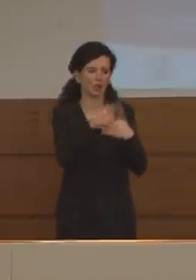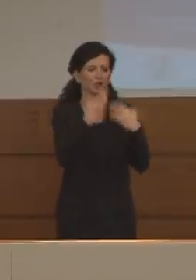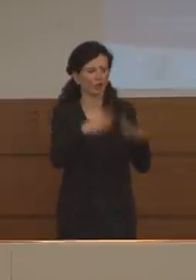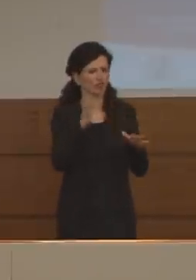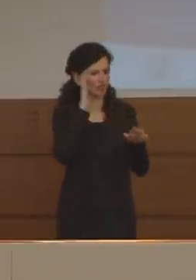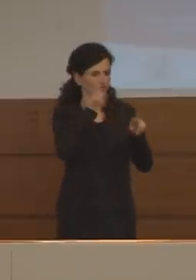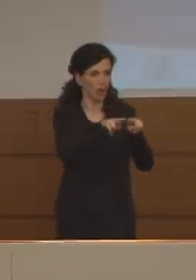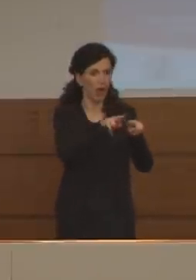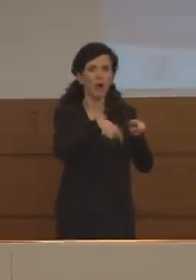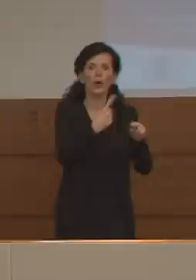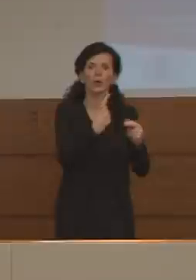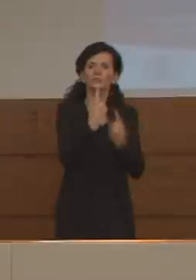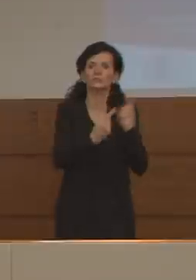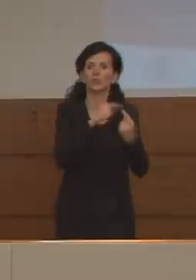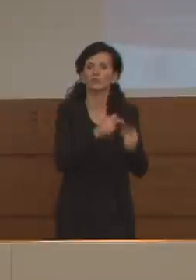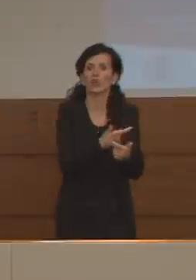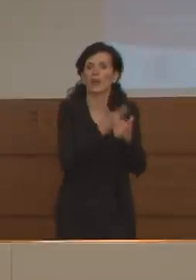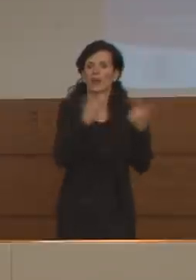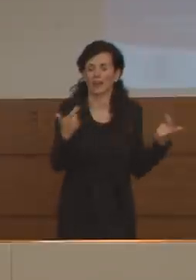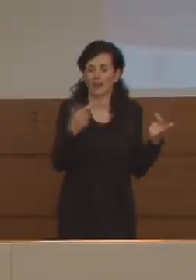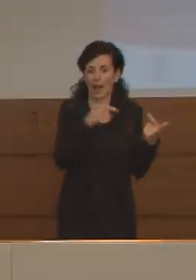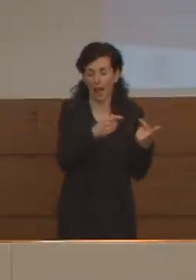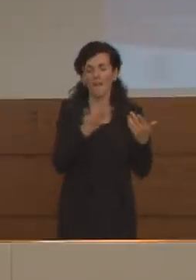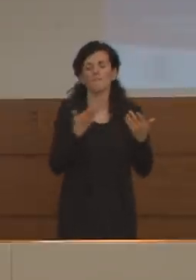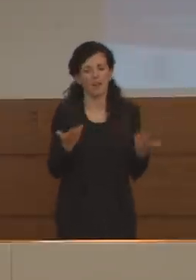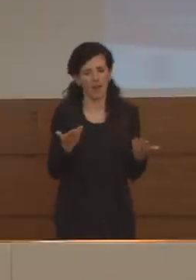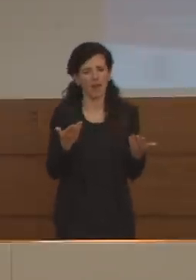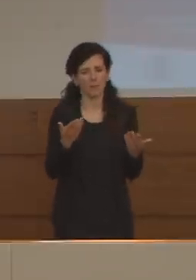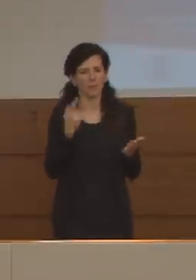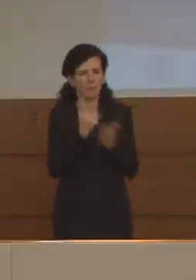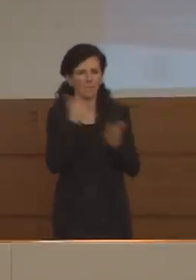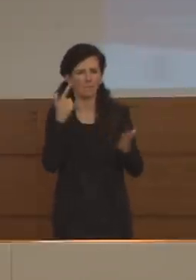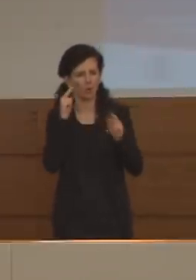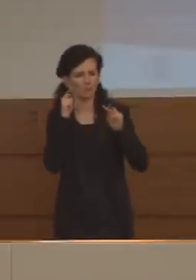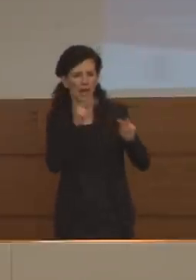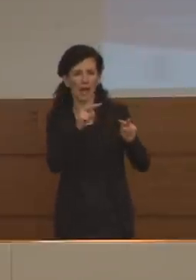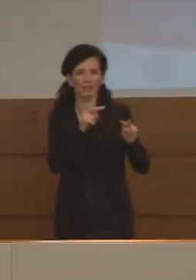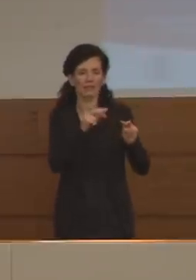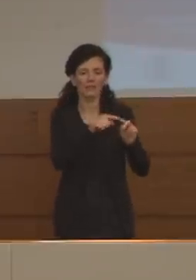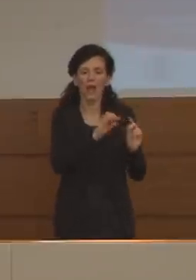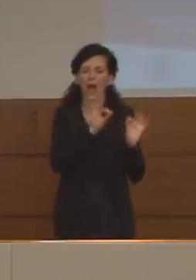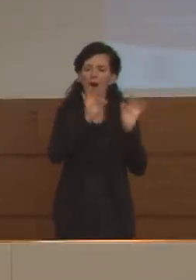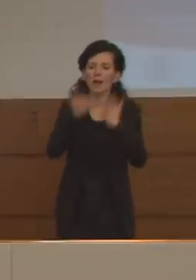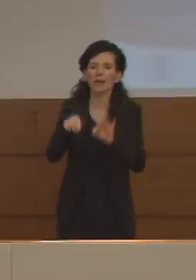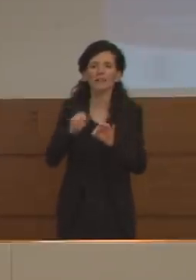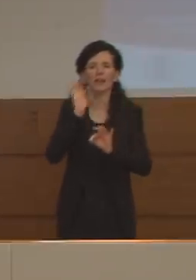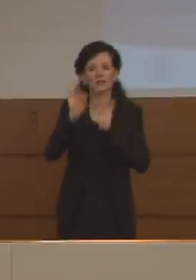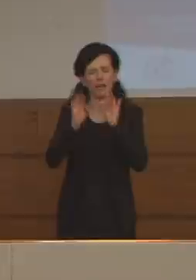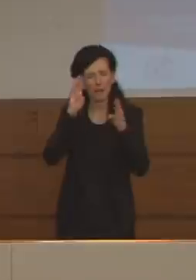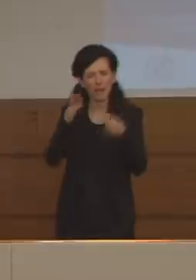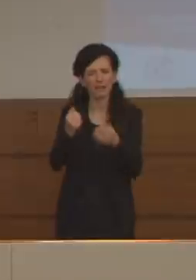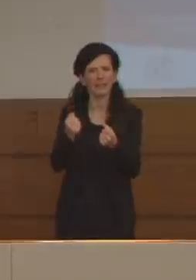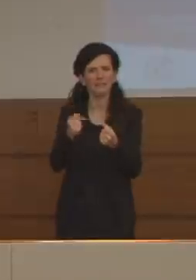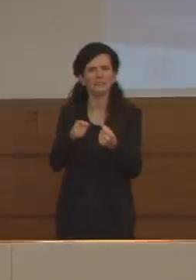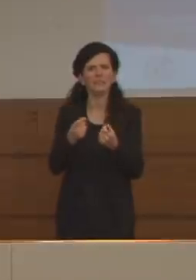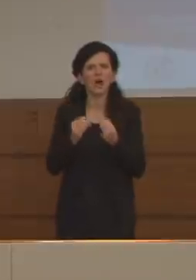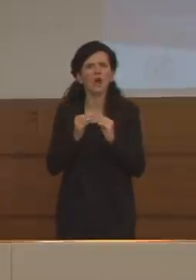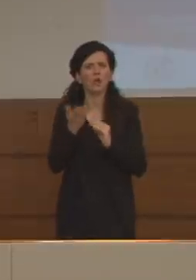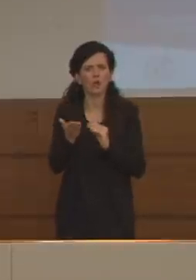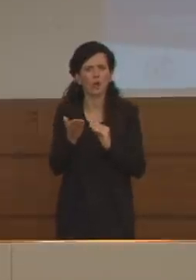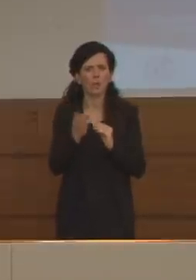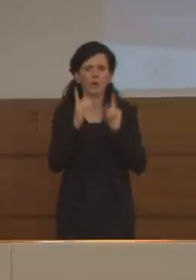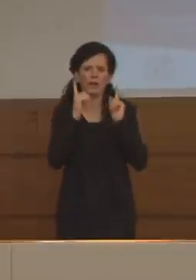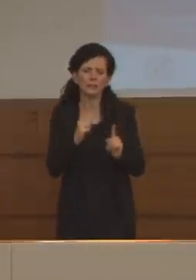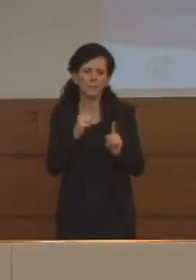quindi è molto importante considerare come l'impatto che arriva alle terapie intensive non è un impatto che giunge solo dal